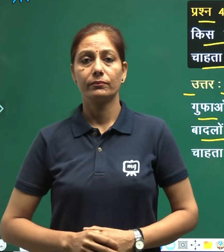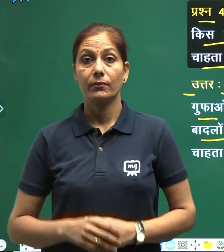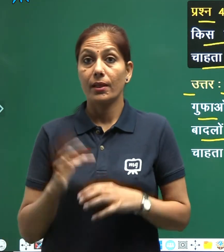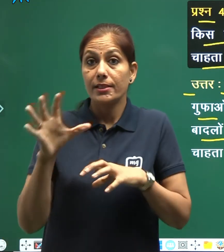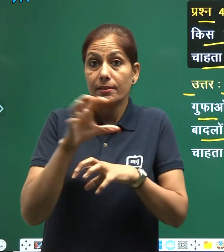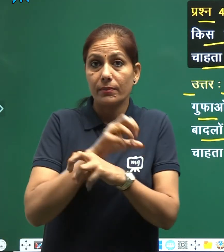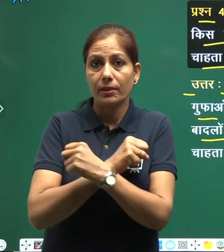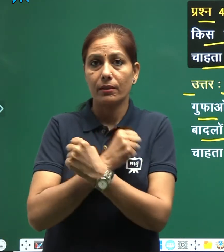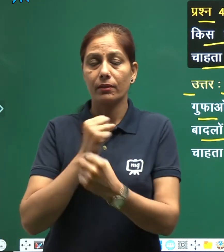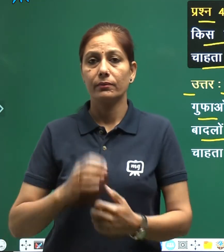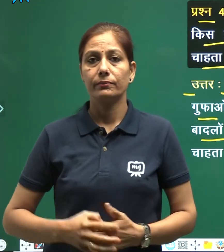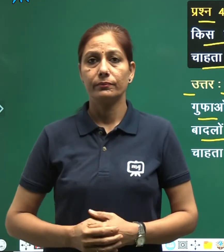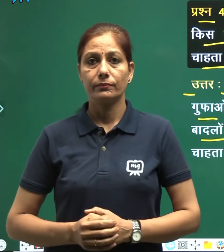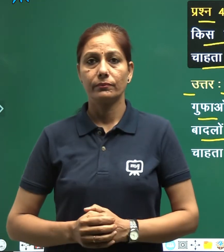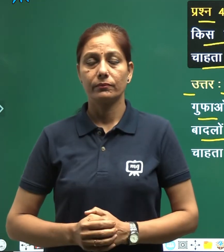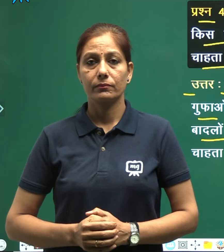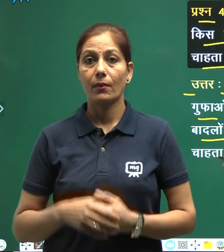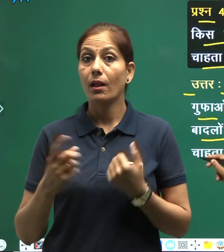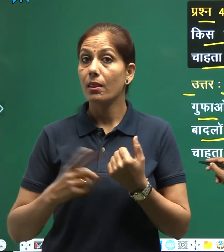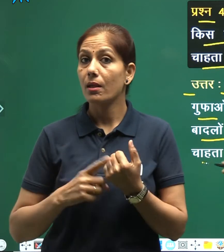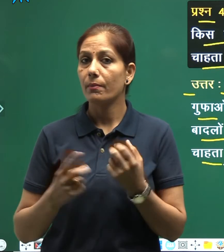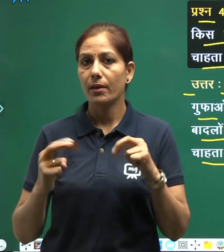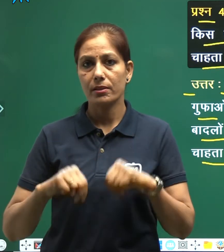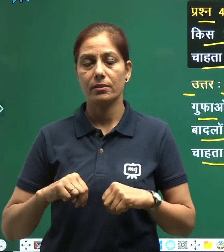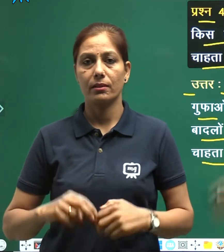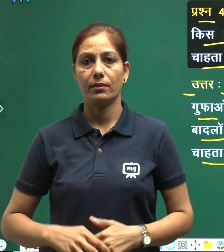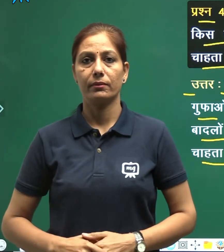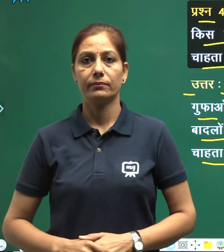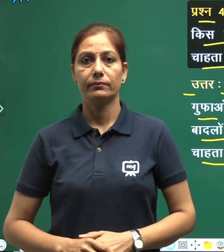छिपने का दंड पाना चाहता है।